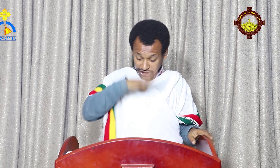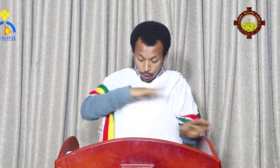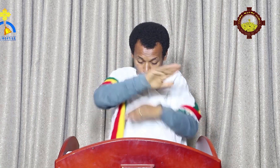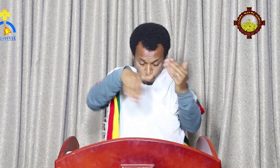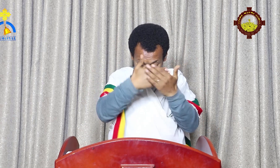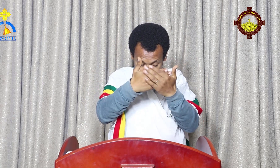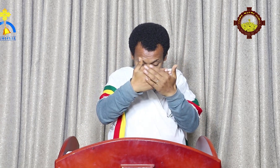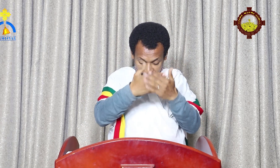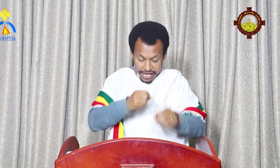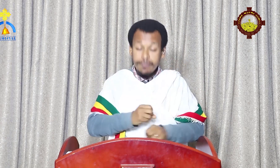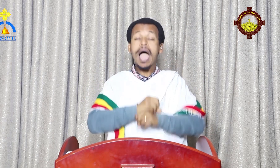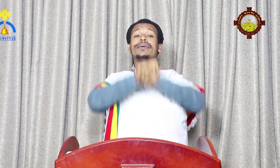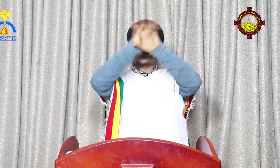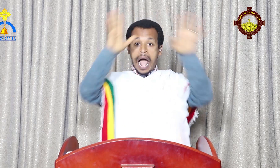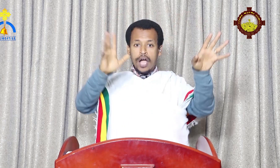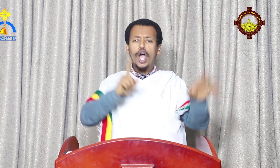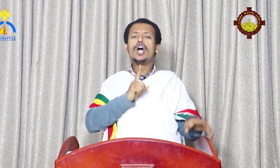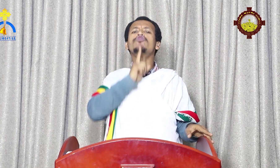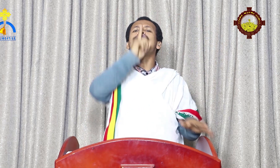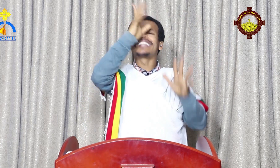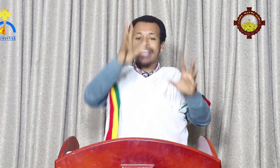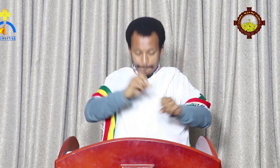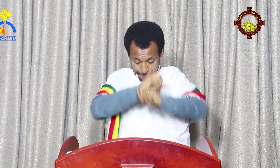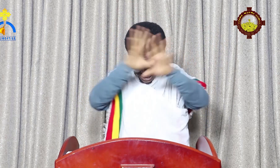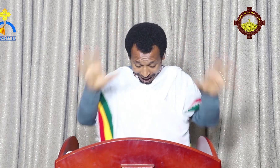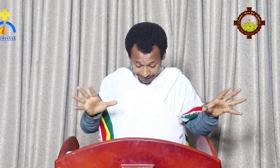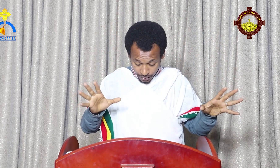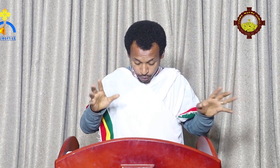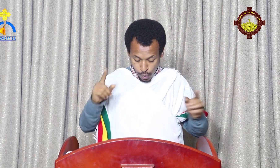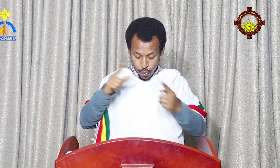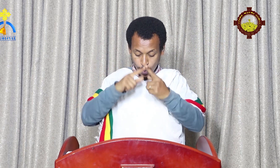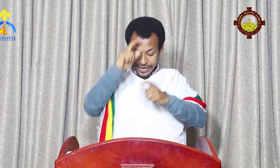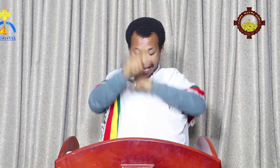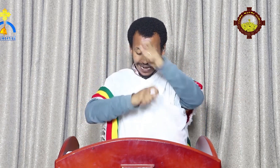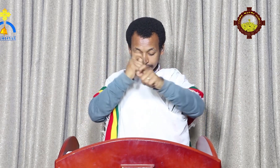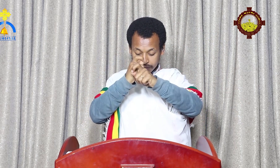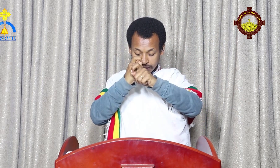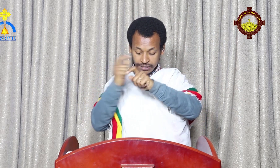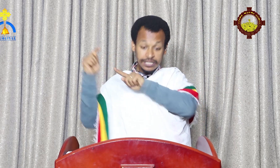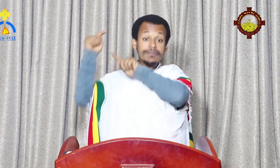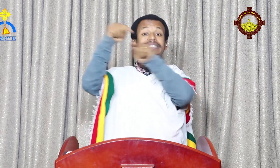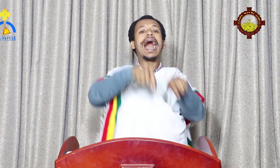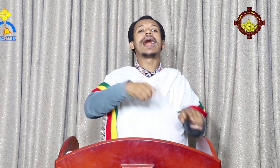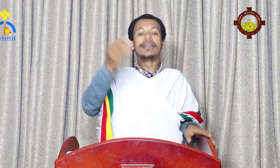ለሰው ሁሉ የሚያበራ እውነተኛ ብርሃን ወደ ዓለም ይመጣ